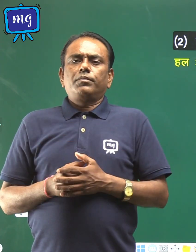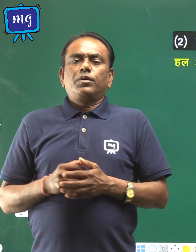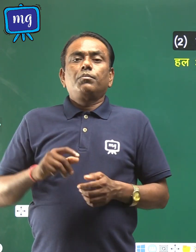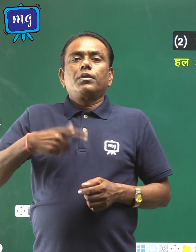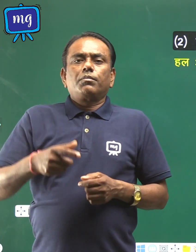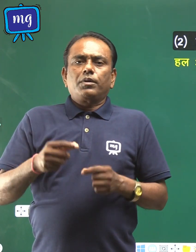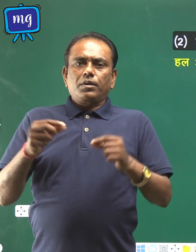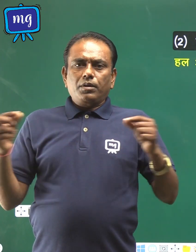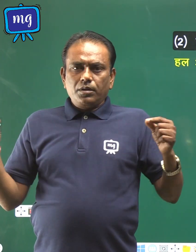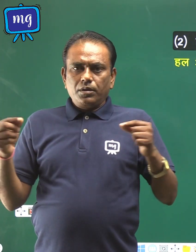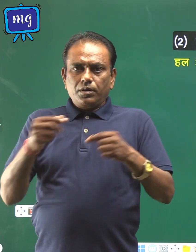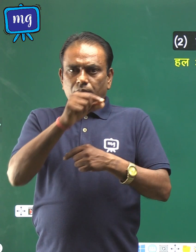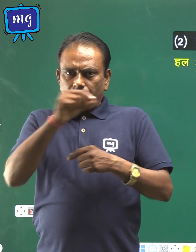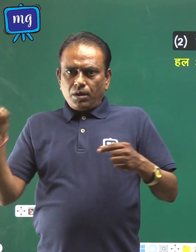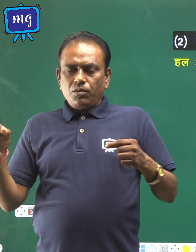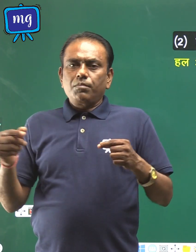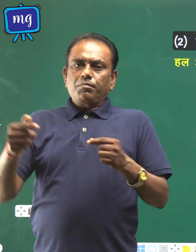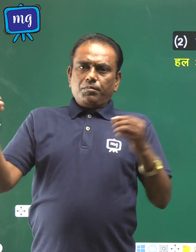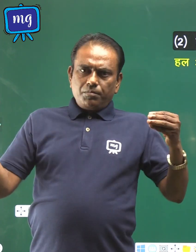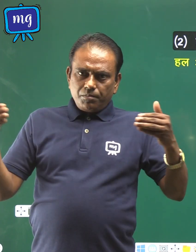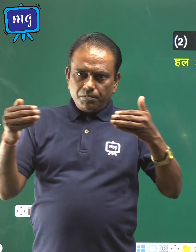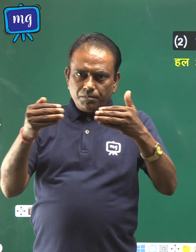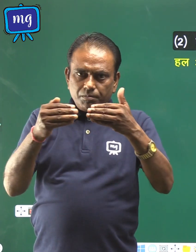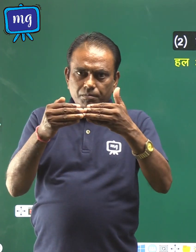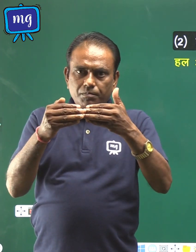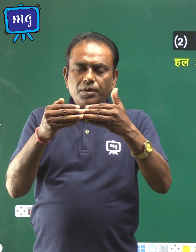फिर हम इस रेखा को इससे मिला देंगे।